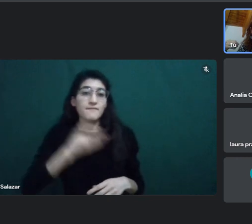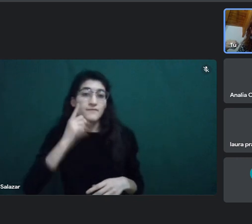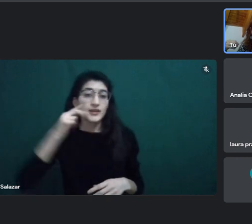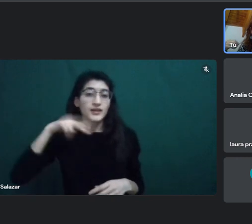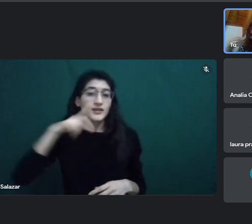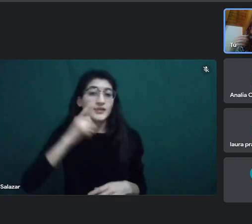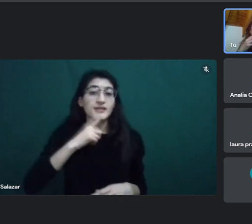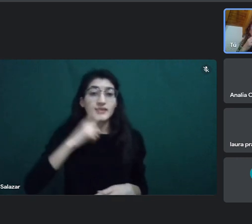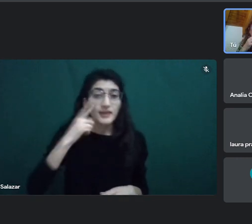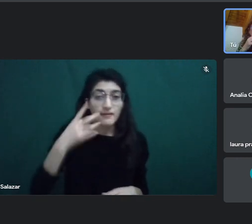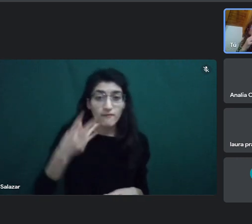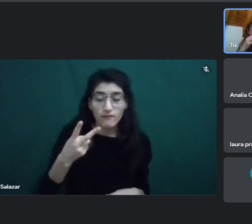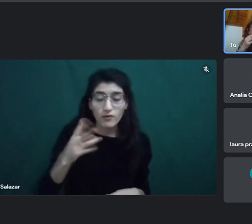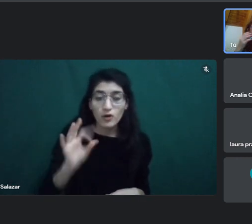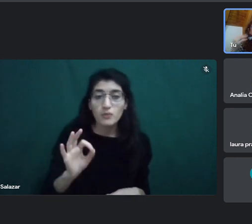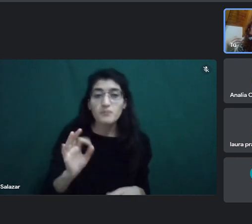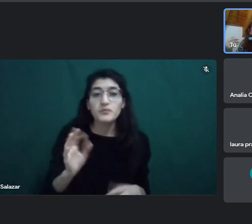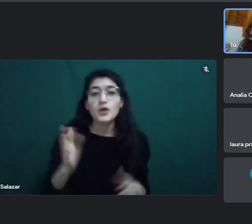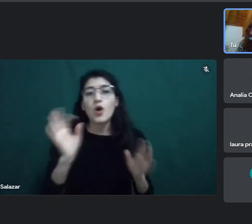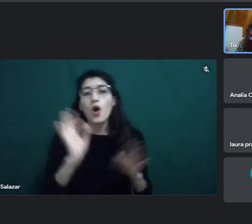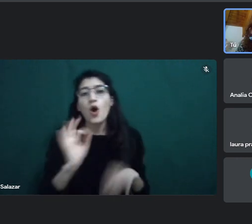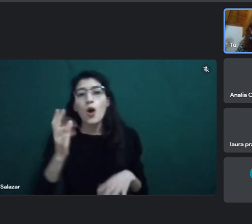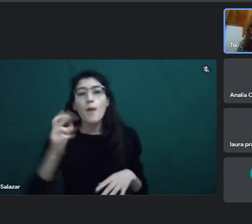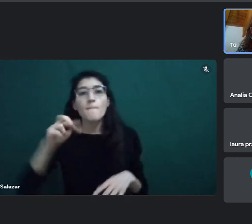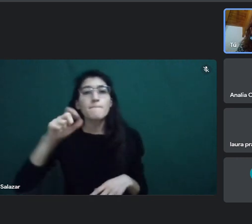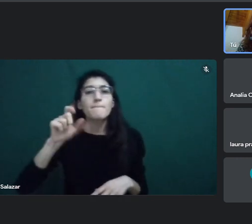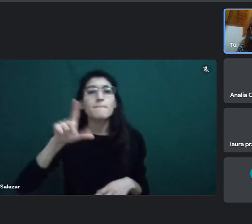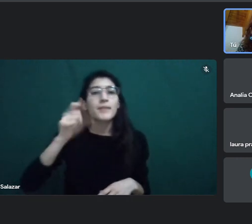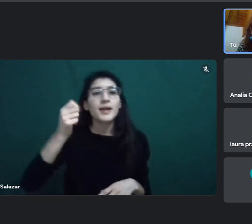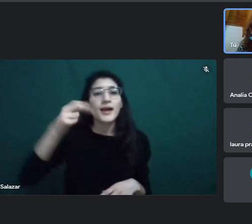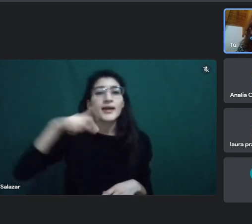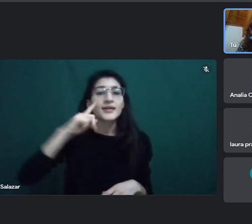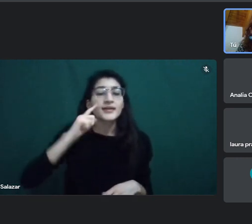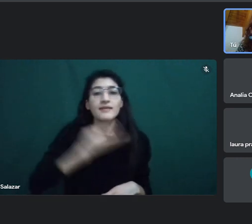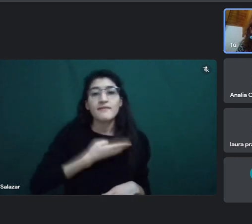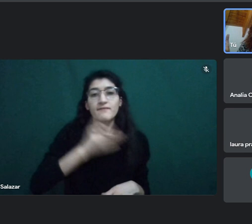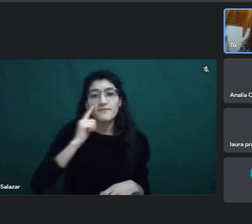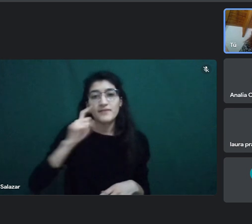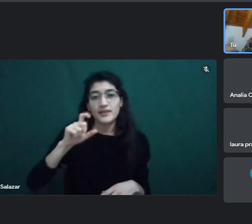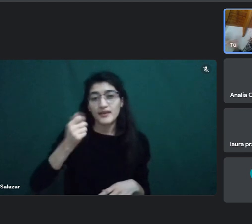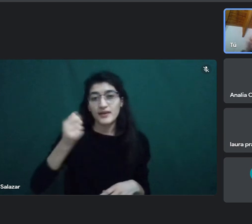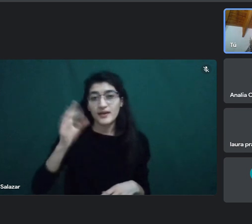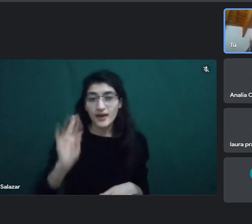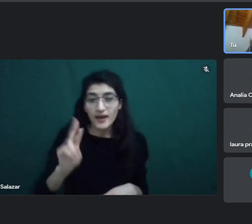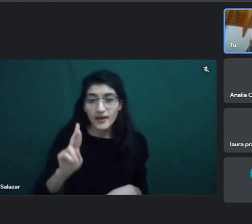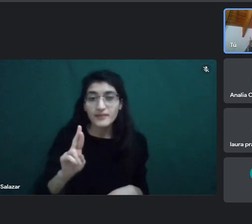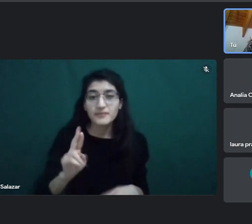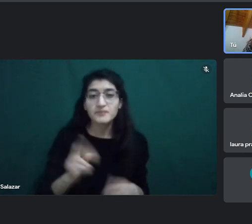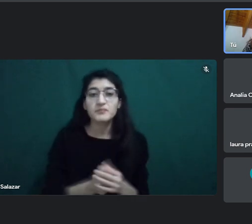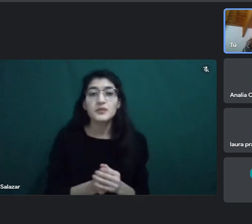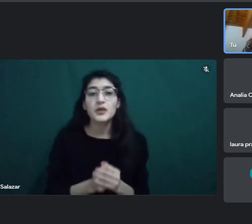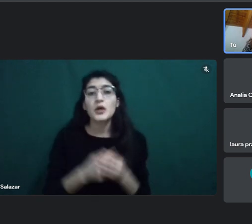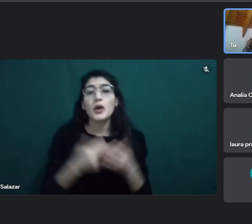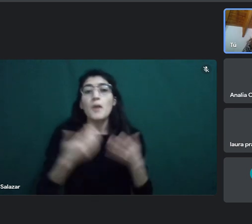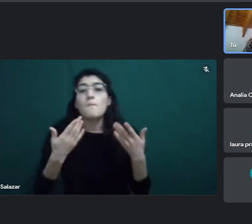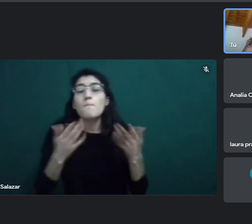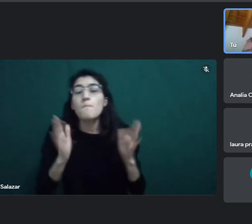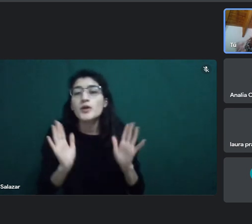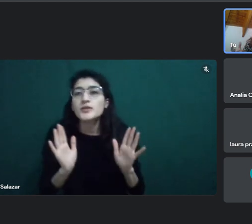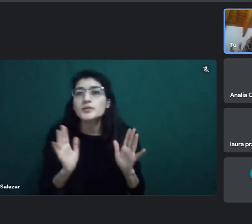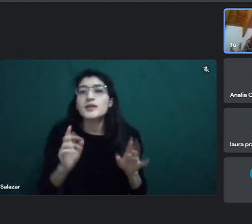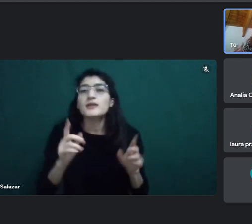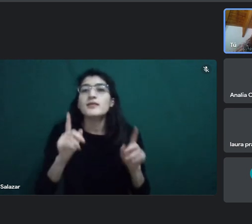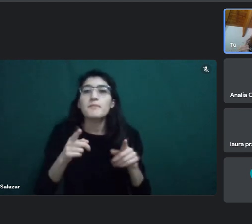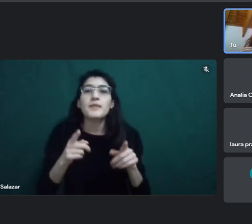planificación. También podía ser un premodificador, o sea, podía estar adelante de un sustantivo núcleo y en ese